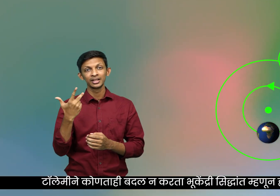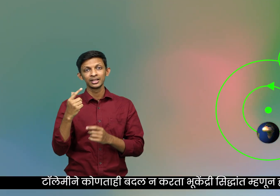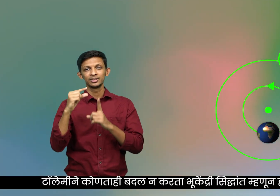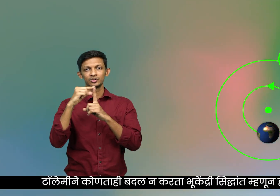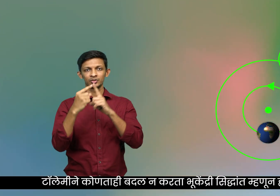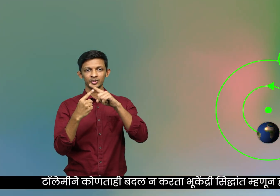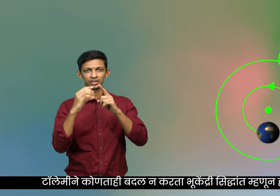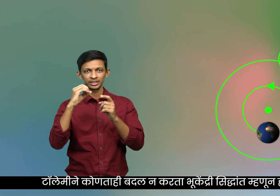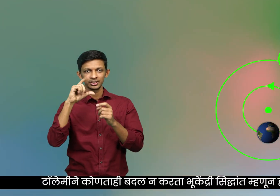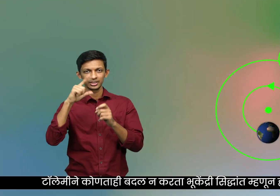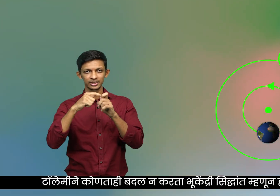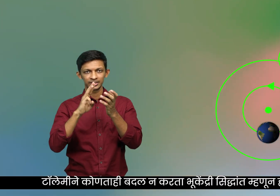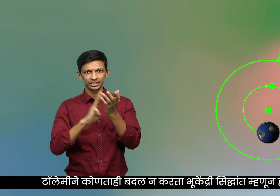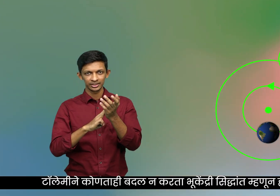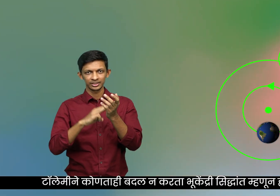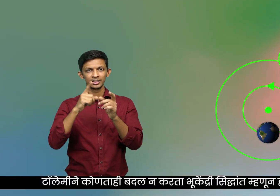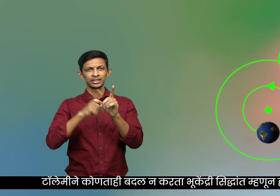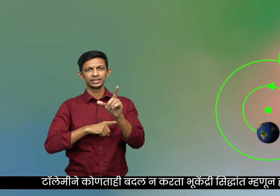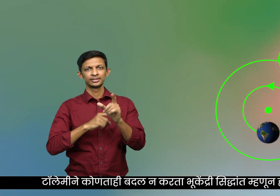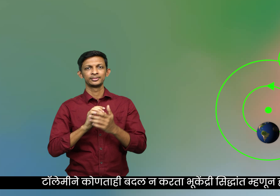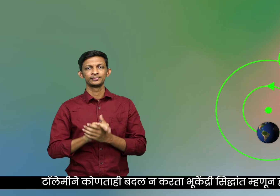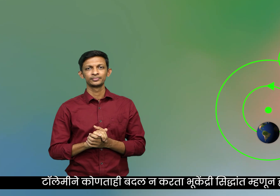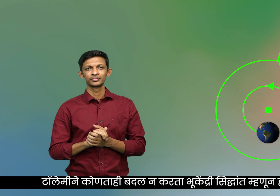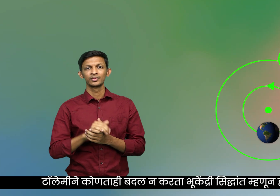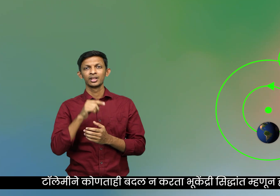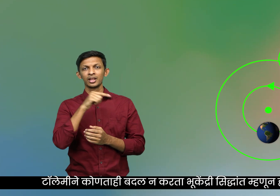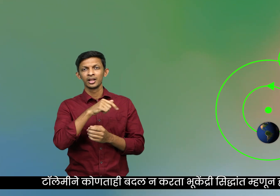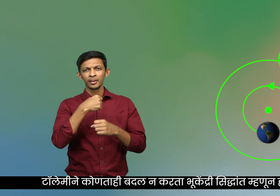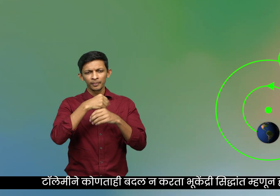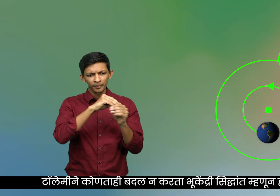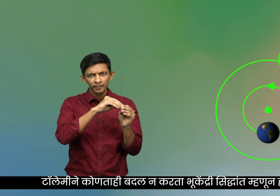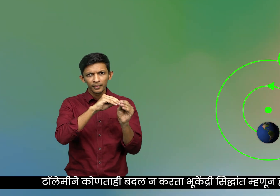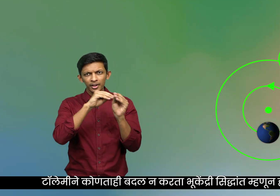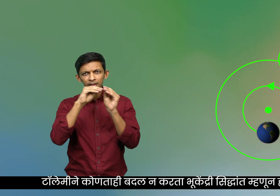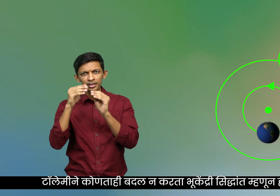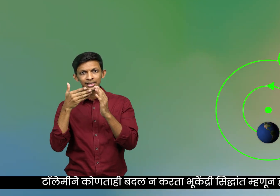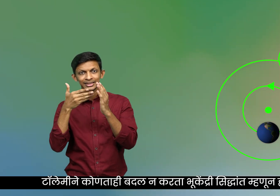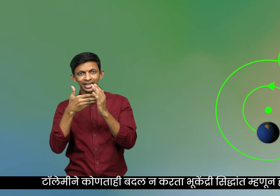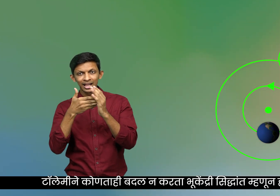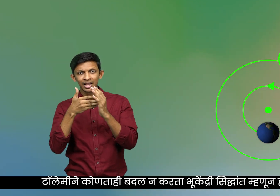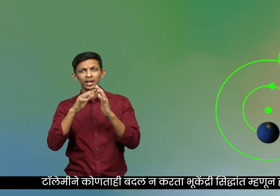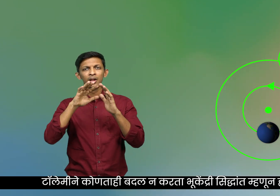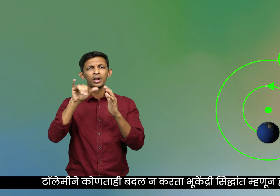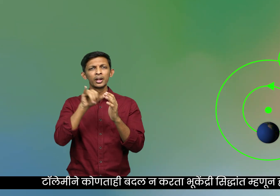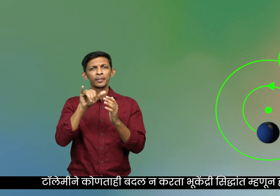टालेमीने कोणताही बदल न करत भूकेंद्री सिद्धांत म्हणून का प्रस्ताव मांडला.